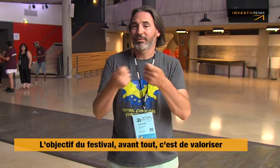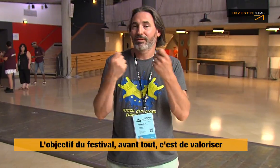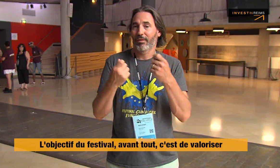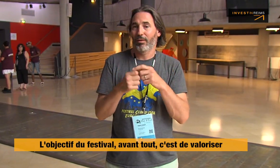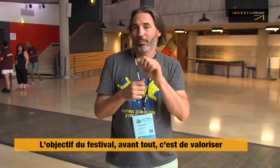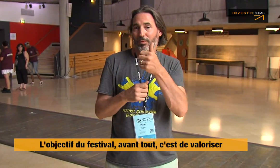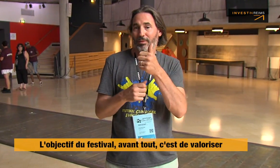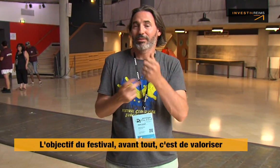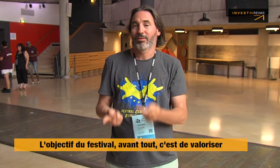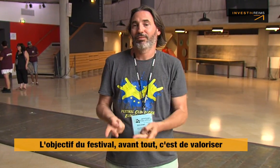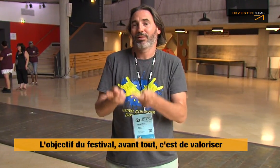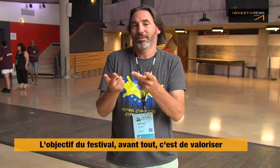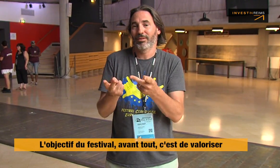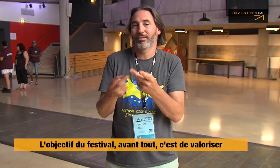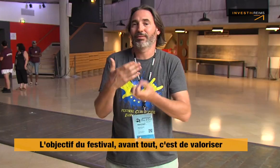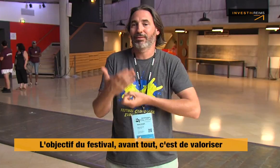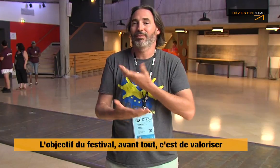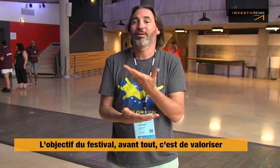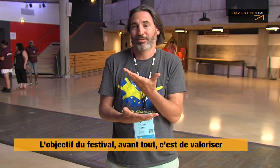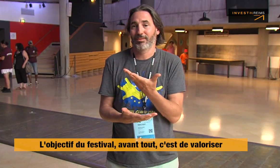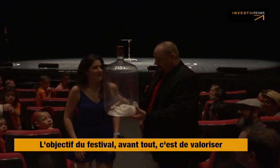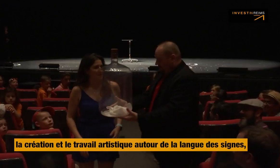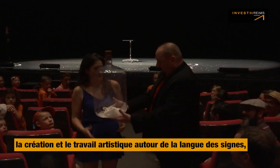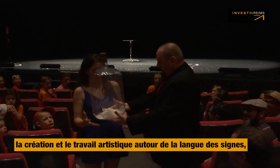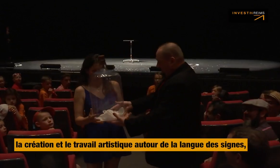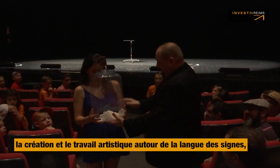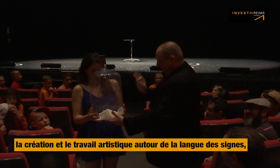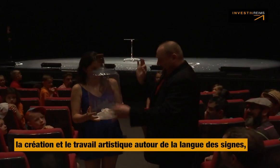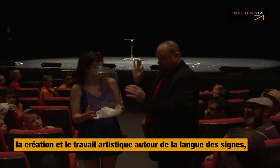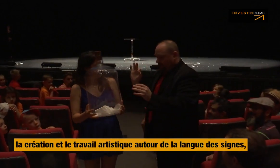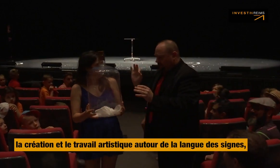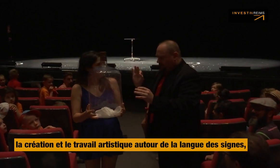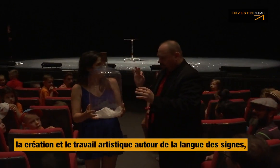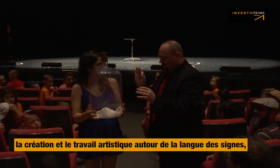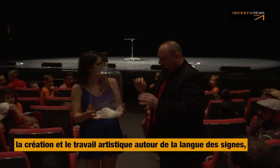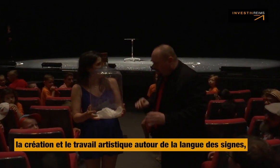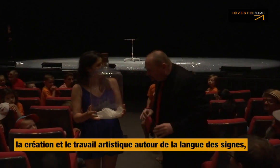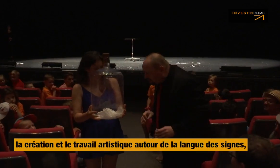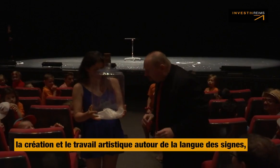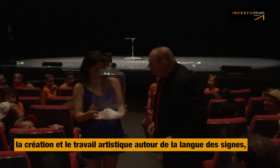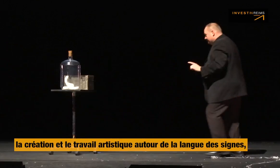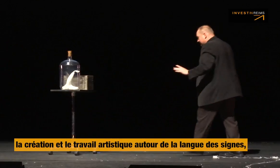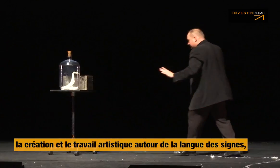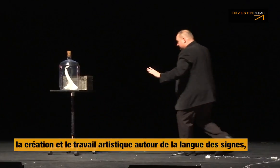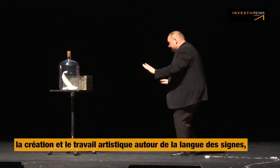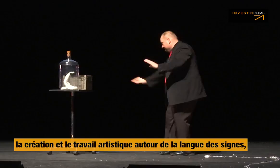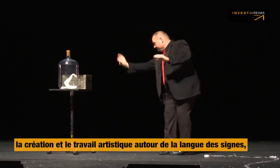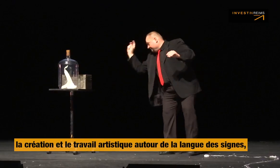L'objectif du festival avant tout,'est de valoriser la création artistique, le travail artistique autour de la langue des signes,